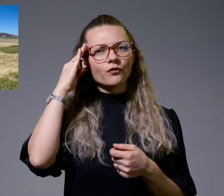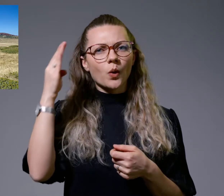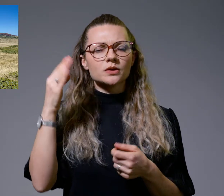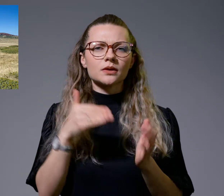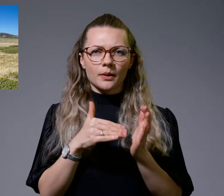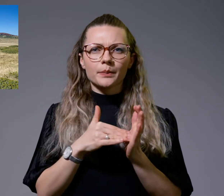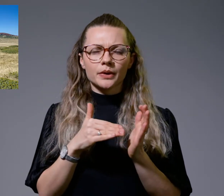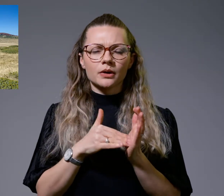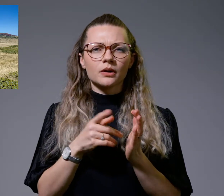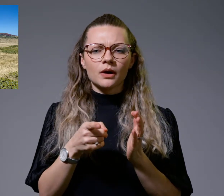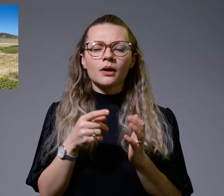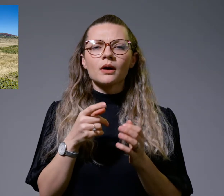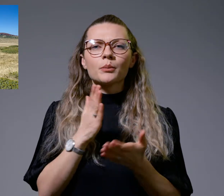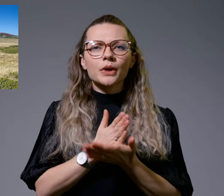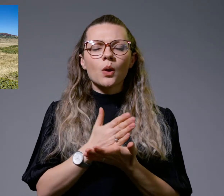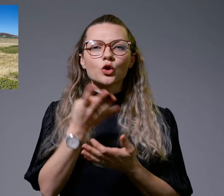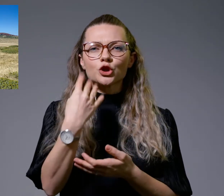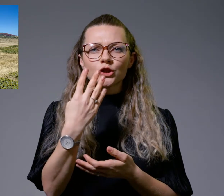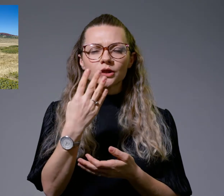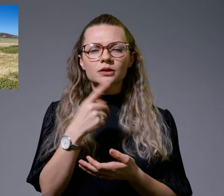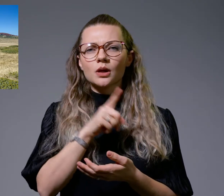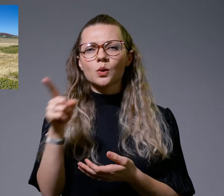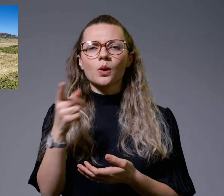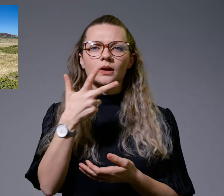од 40 до 350 метри.